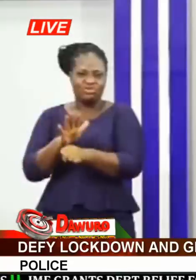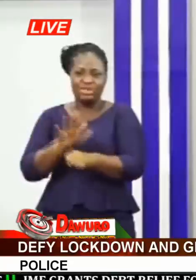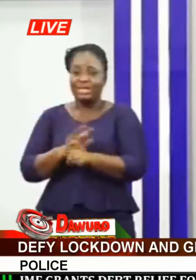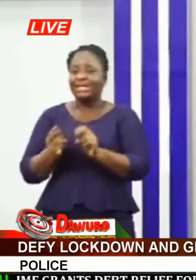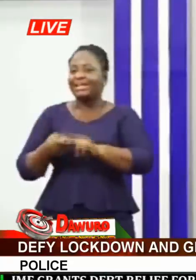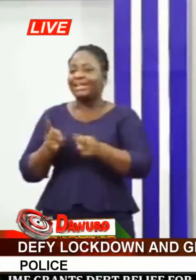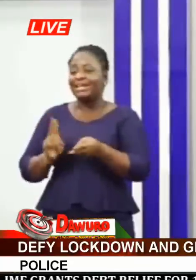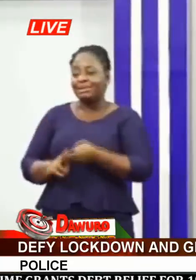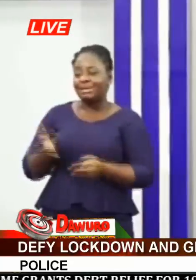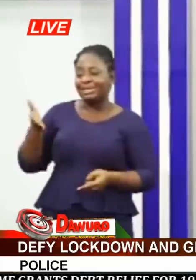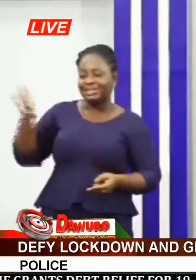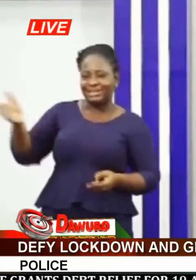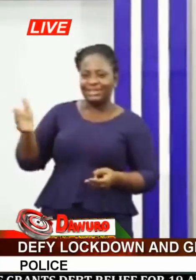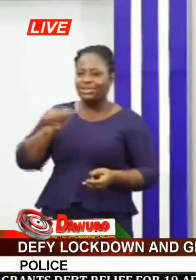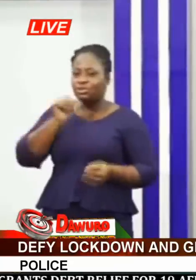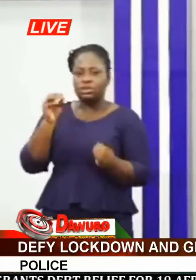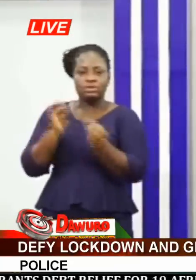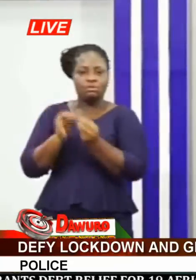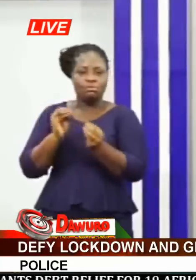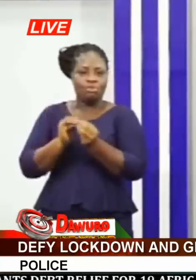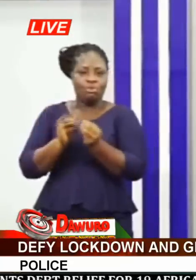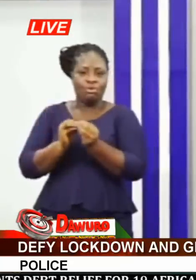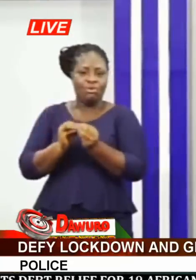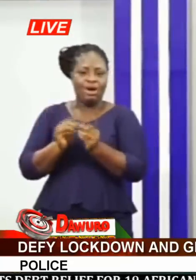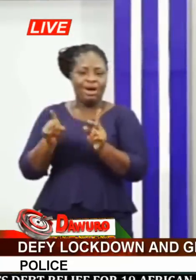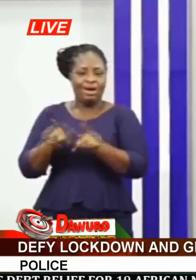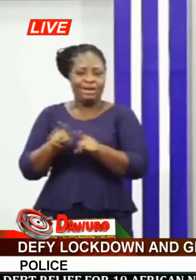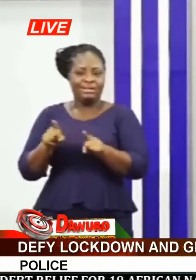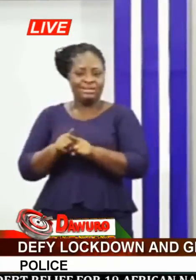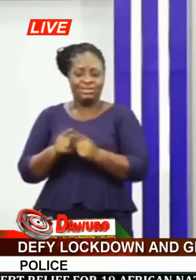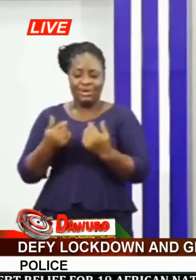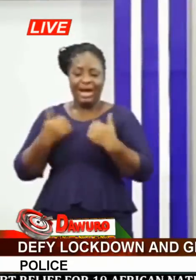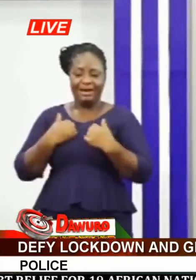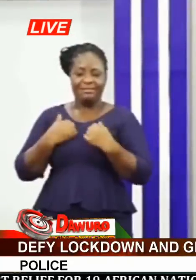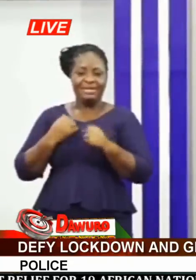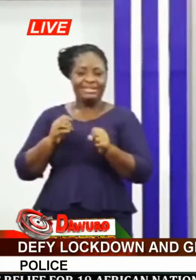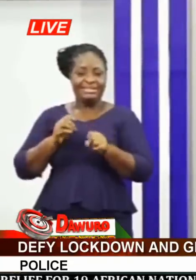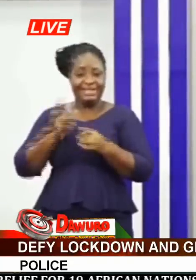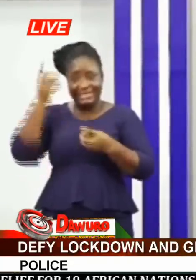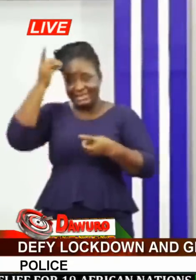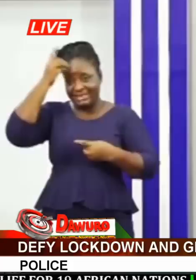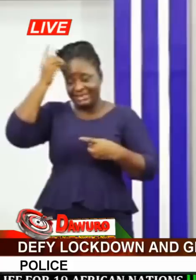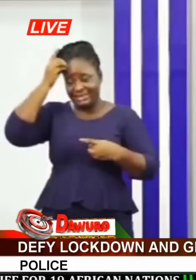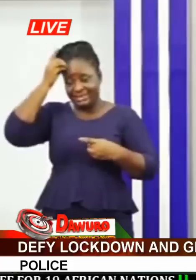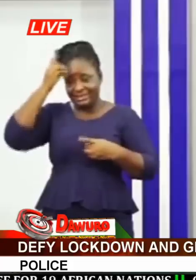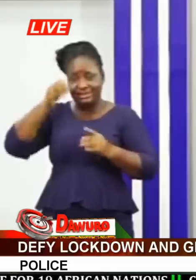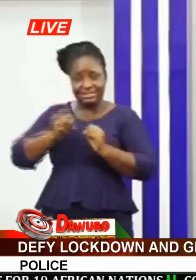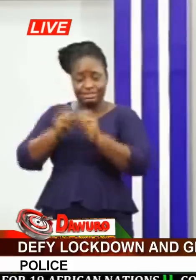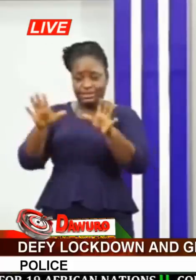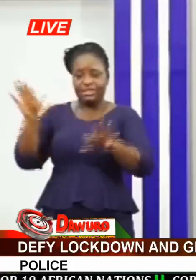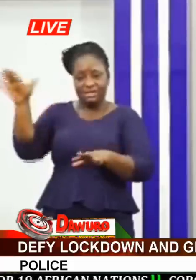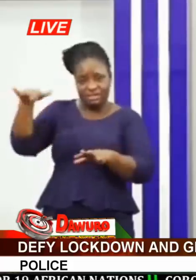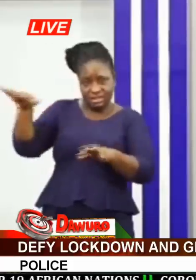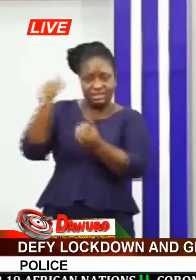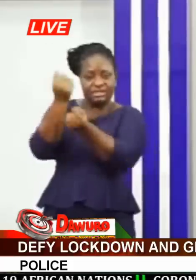ne so anya sade a emredi wa ahai seze wo fa bia ni wa wo bepechew ede ama wobi